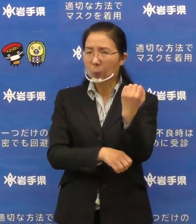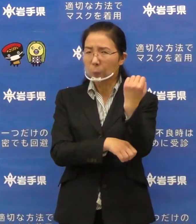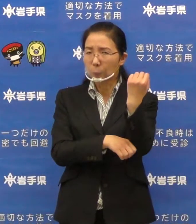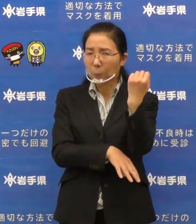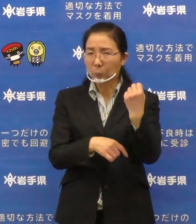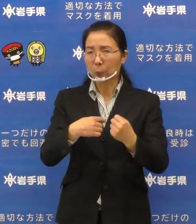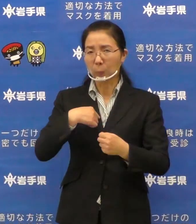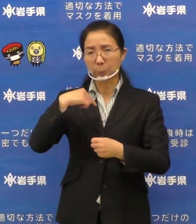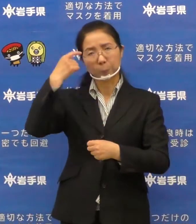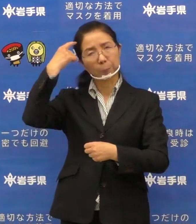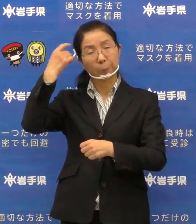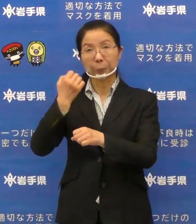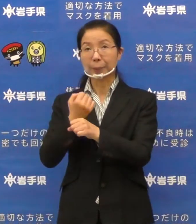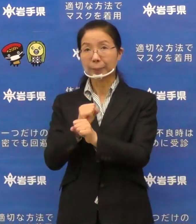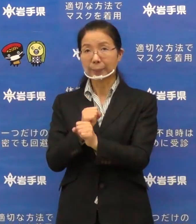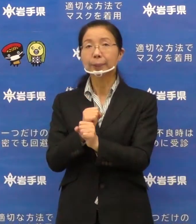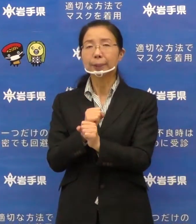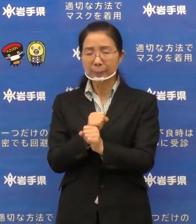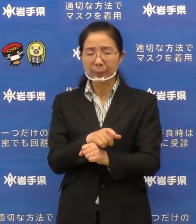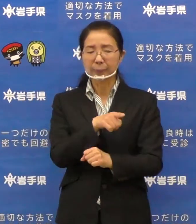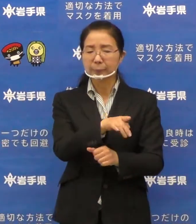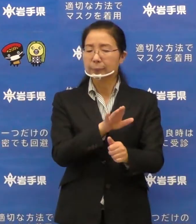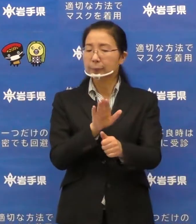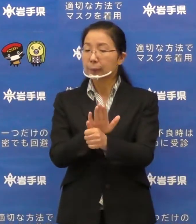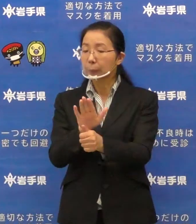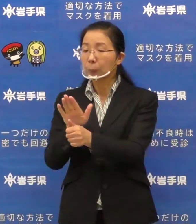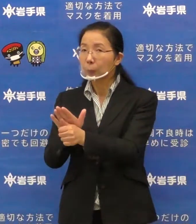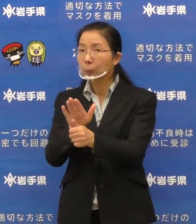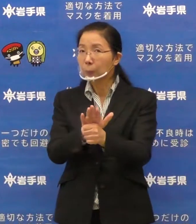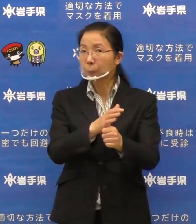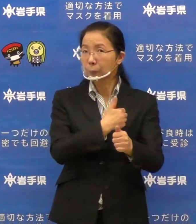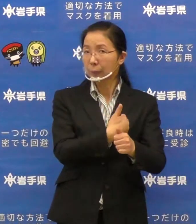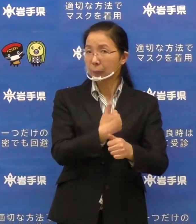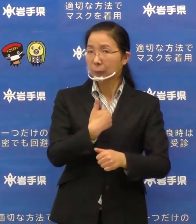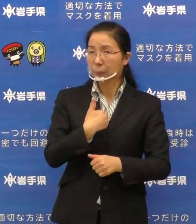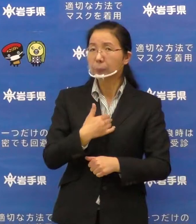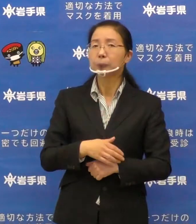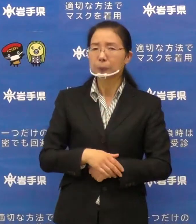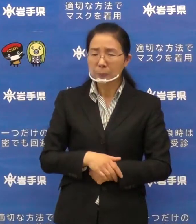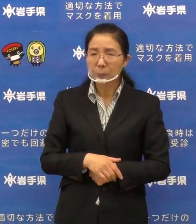つ、それをこうサポートするような、